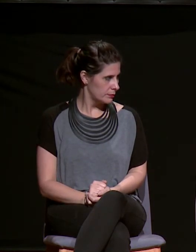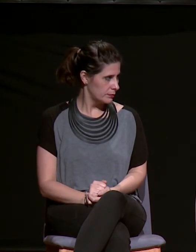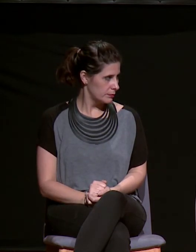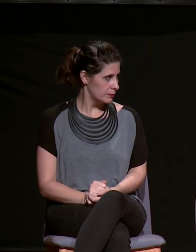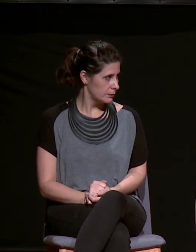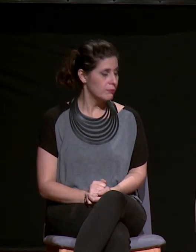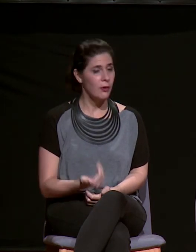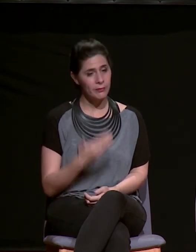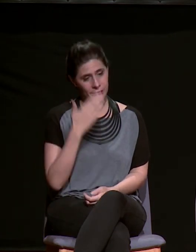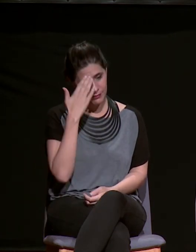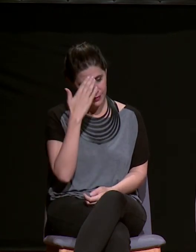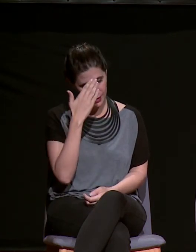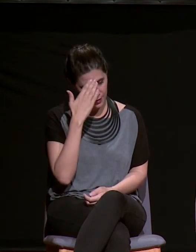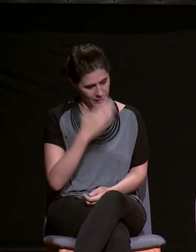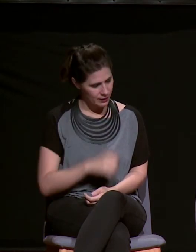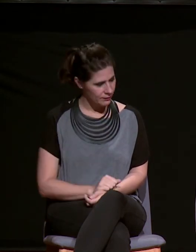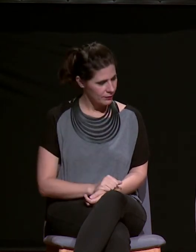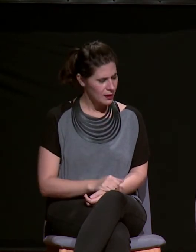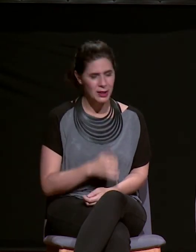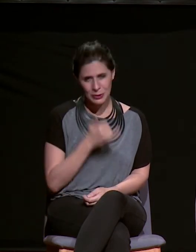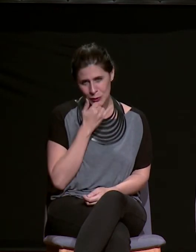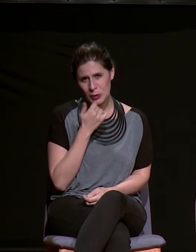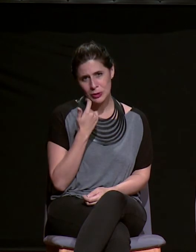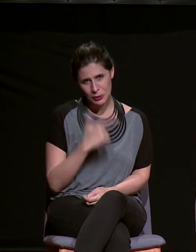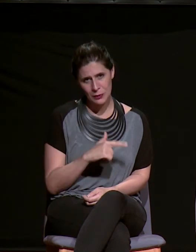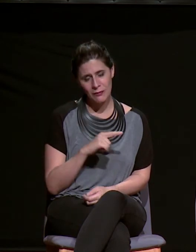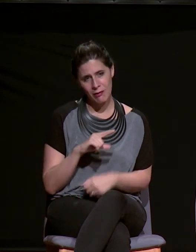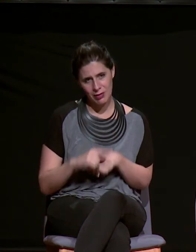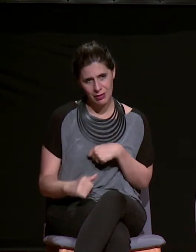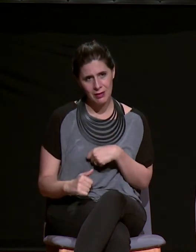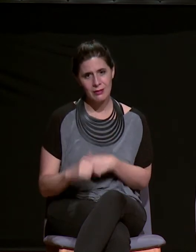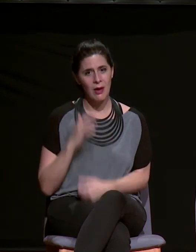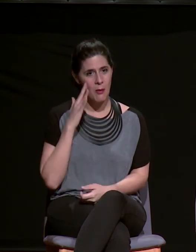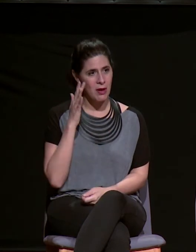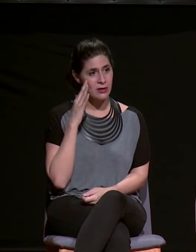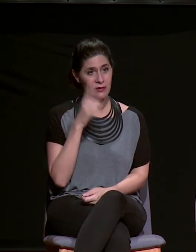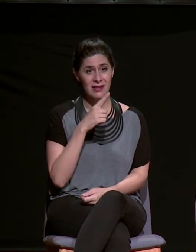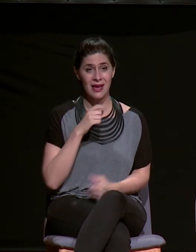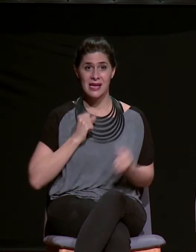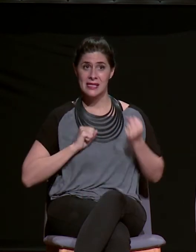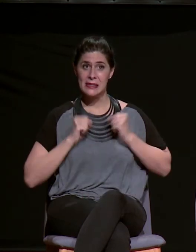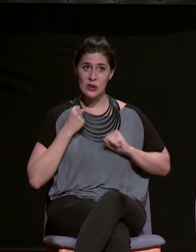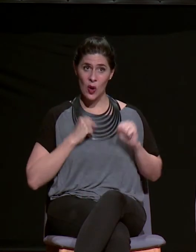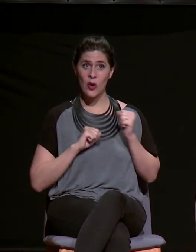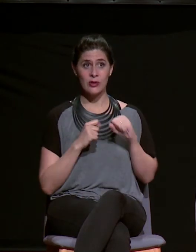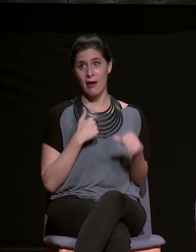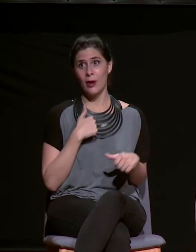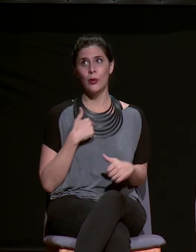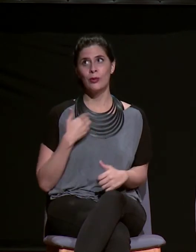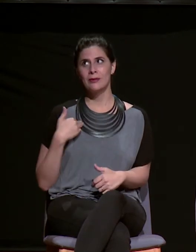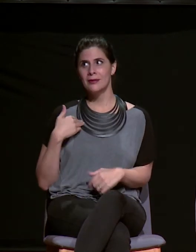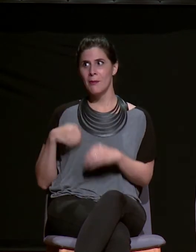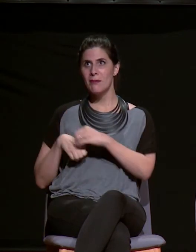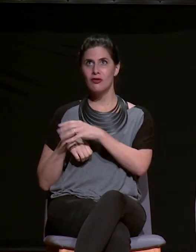Bom, obrigado, Estorvo. Desculpe o atraso. Imagino que você tenha ficado ansiosa. Eu teria ficado muito ansioso.